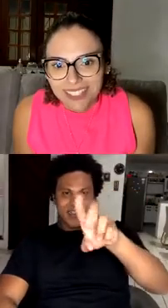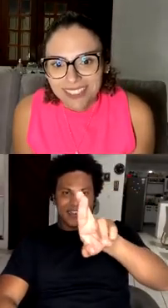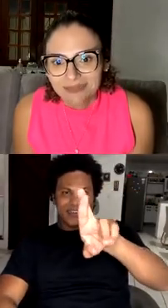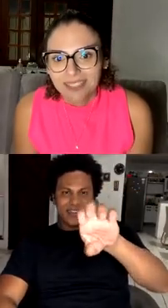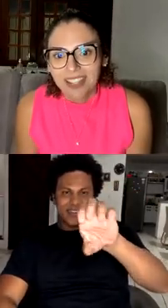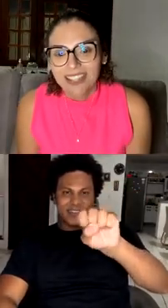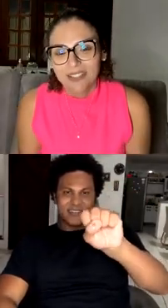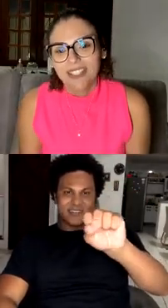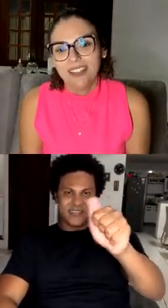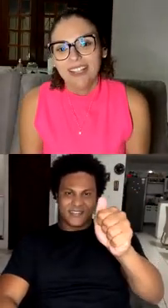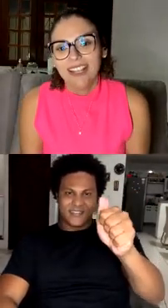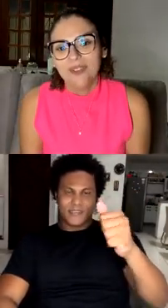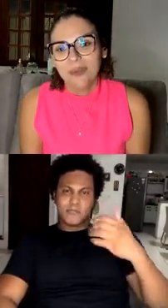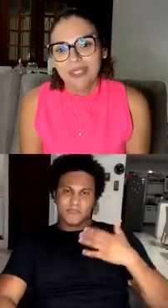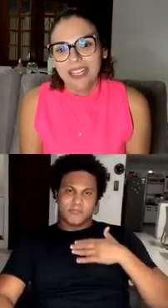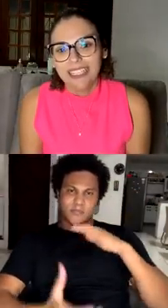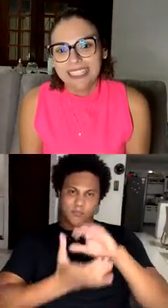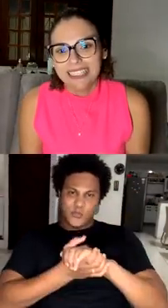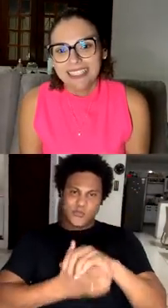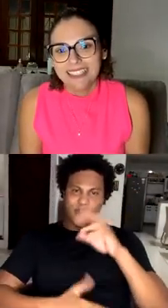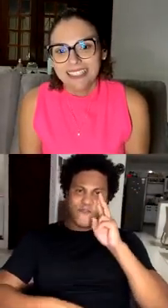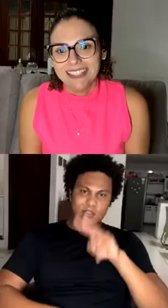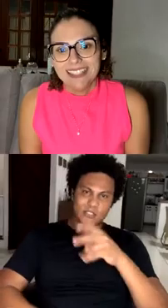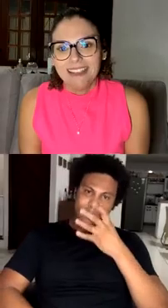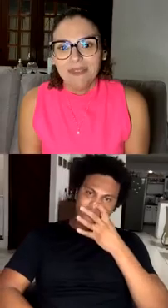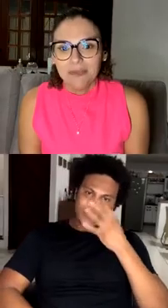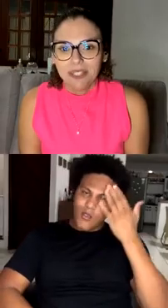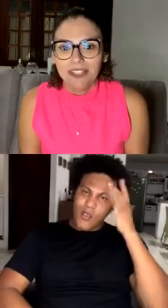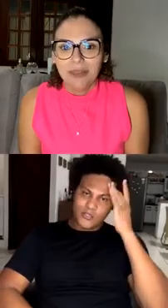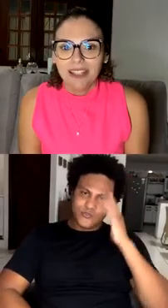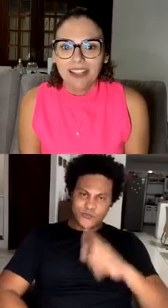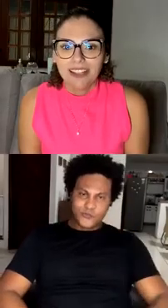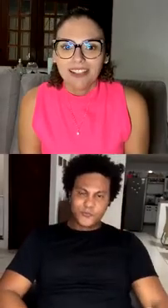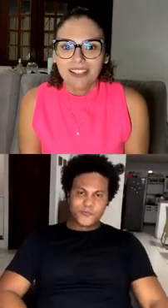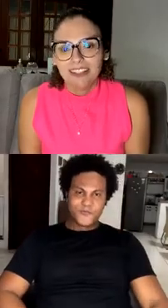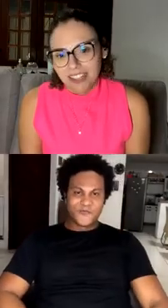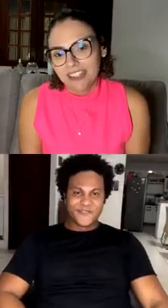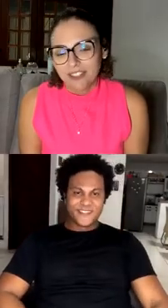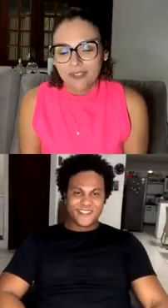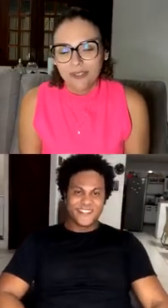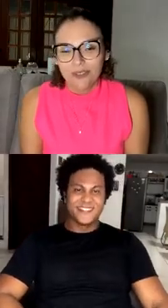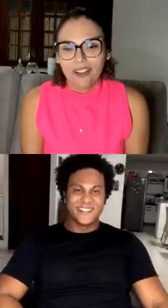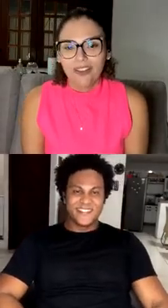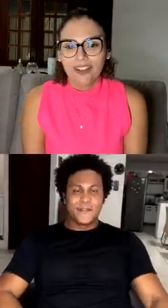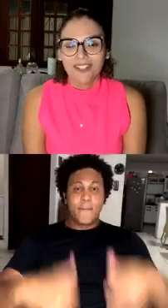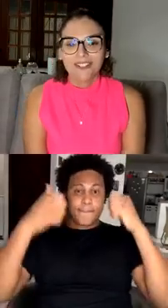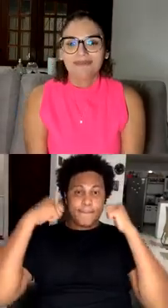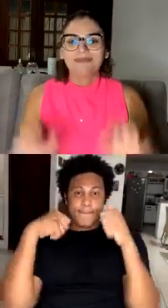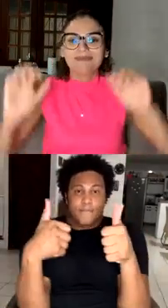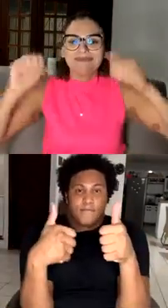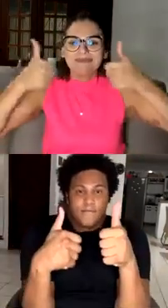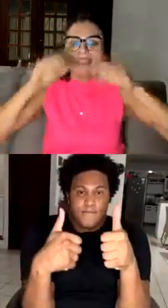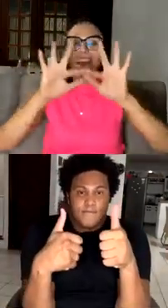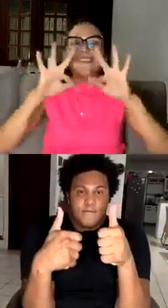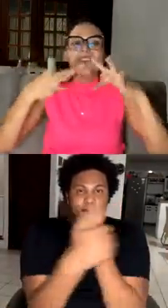filha. Esse é o sinal dela e o nome dela, Andressa. Minha esposa também está aqui assistindo junto com ela, eu acho.